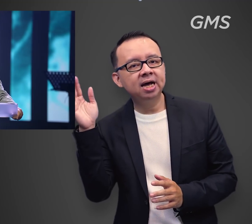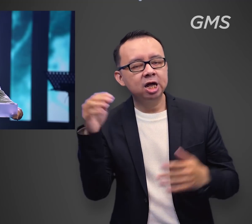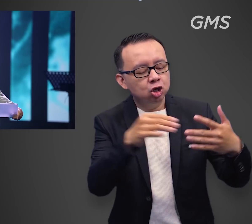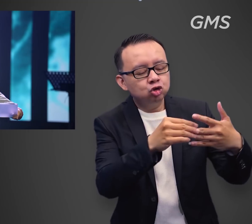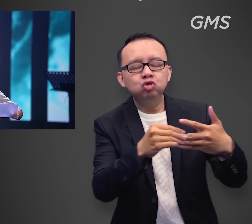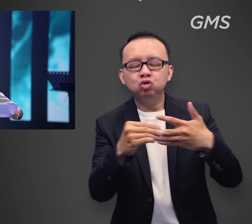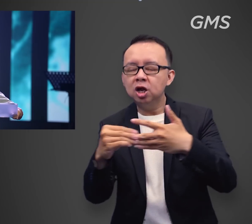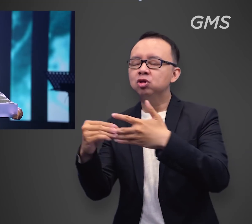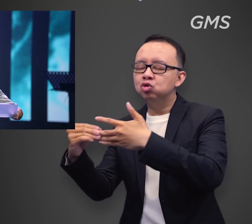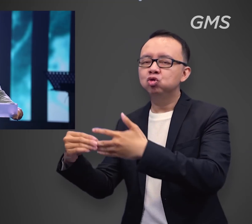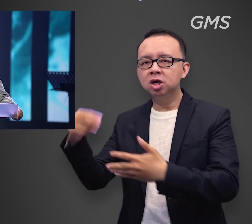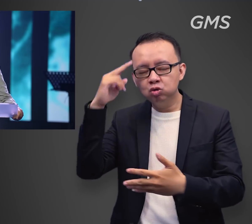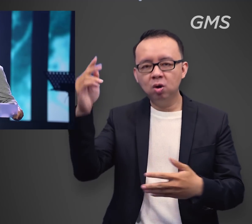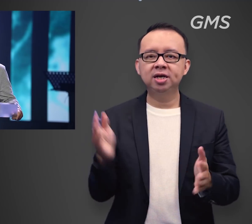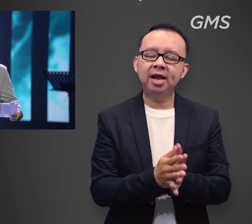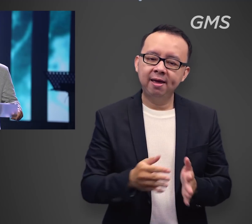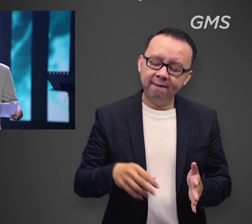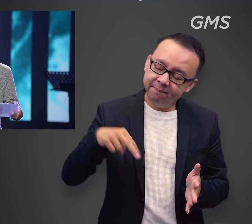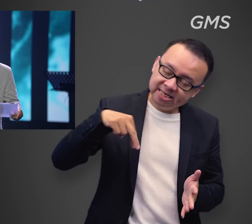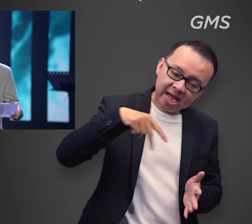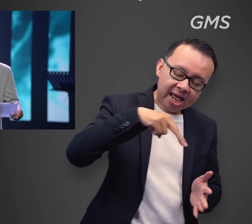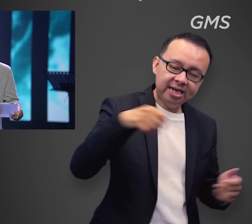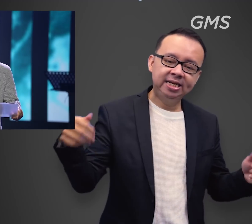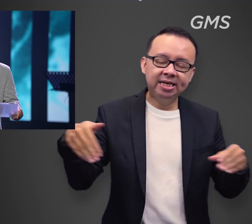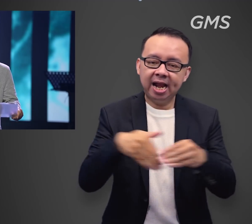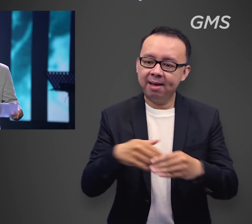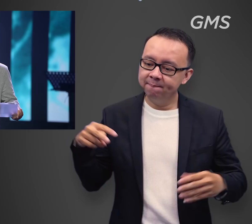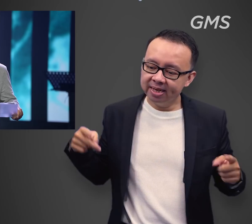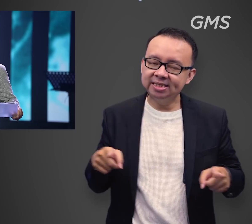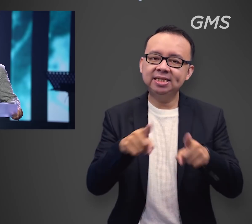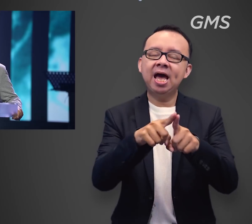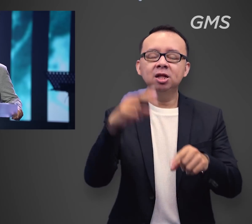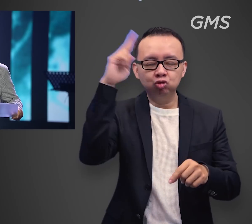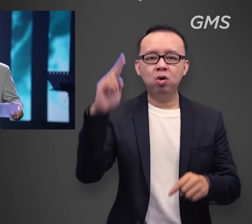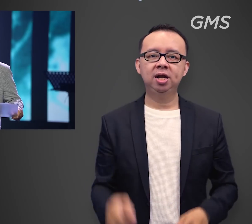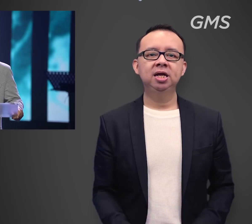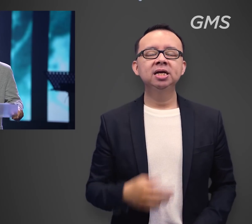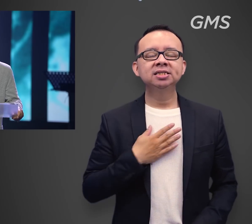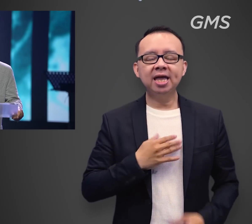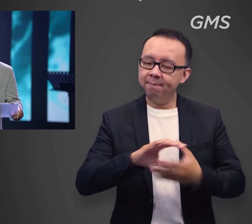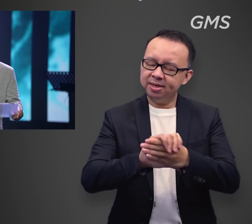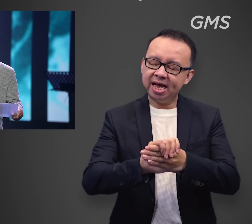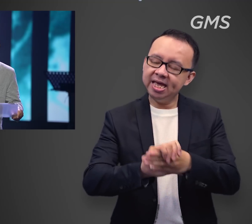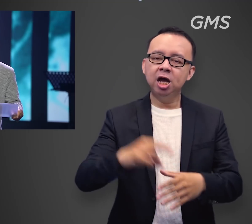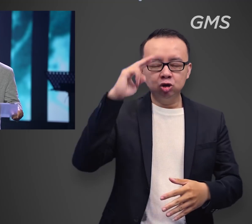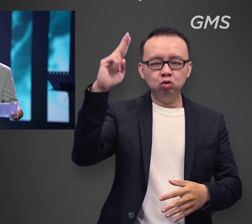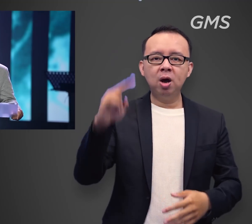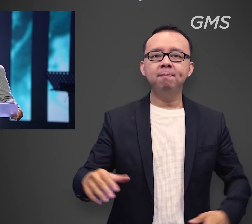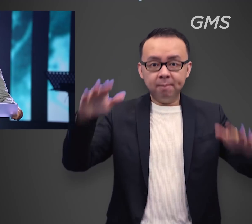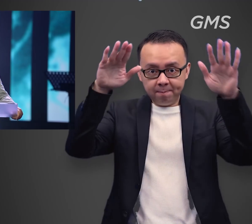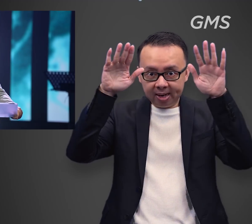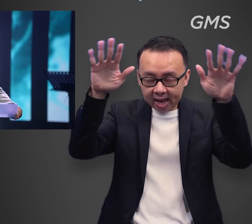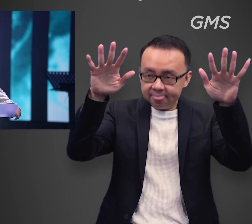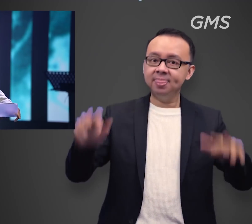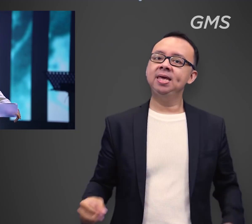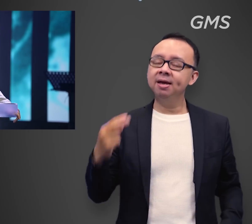mulai berjalan bersama dengan kesetiaan Tuhan. Saya percaya Tuhan pasti memberkati hidup Anda. Di dalam kesempatan yang kedua ini,